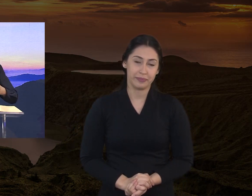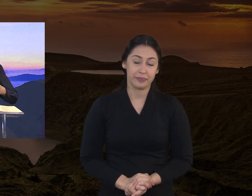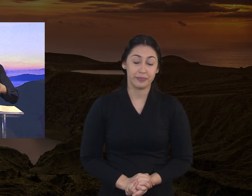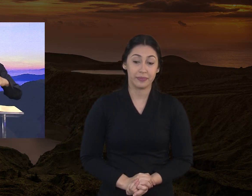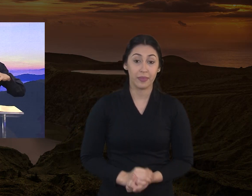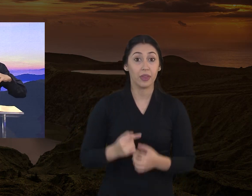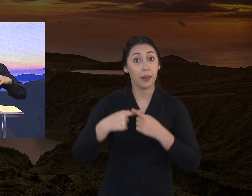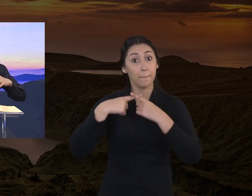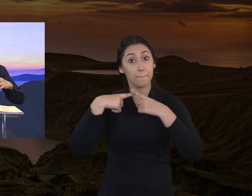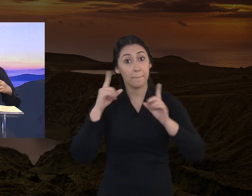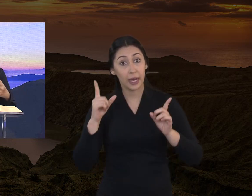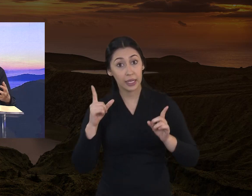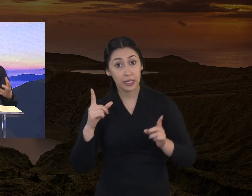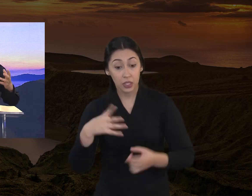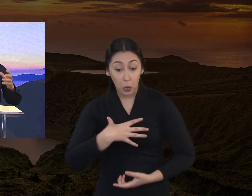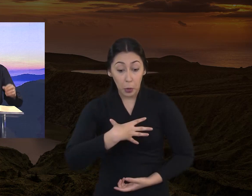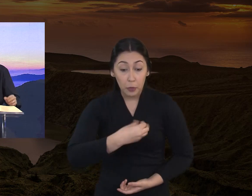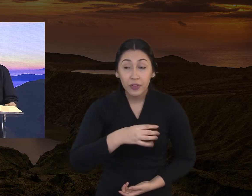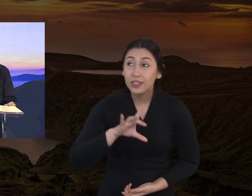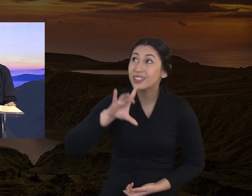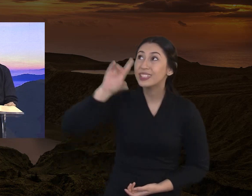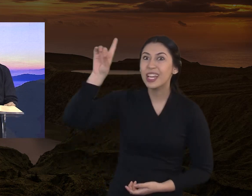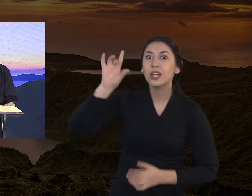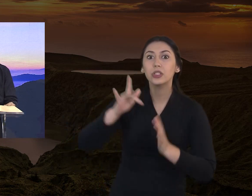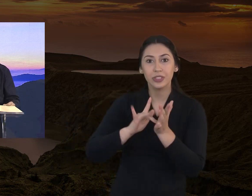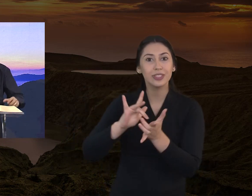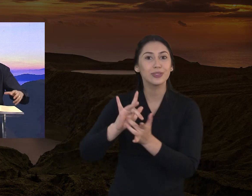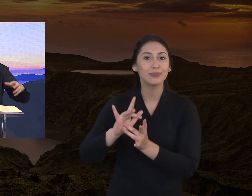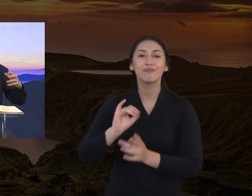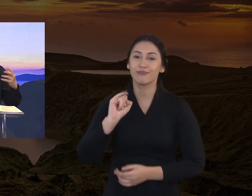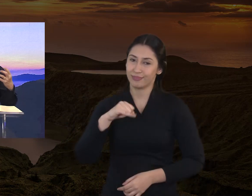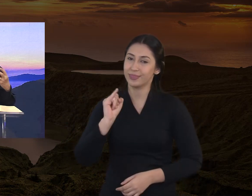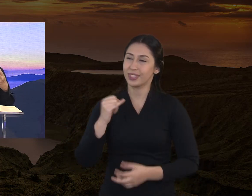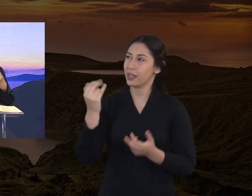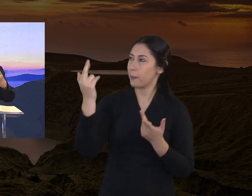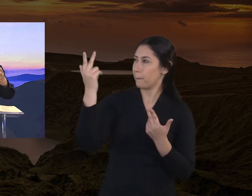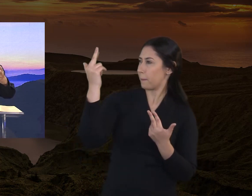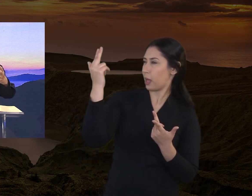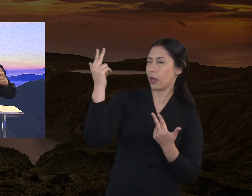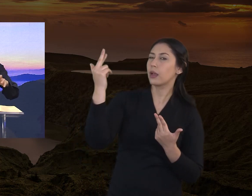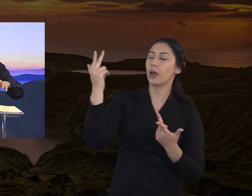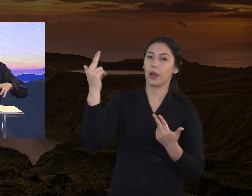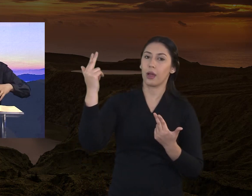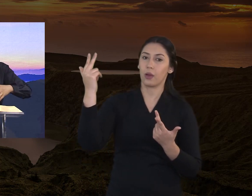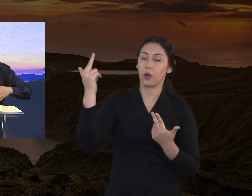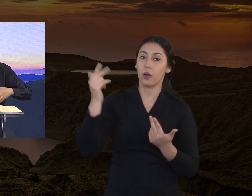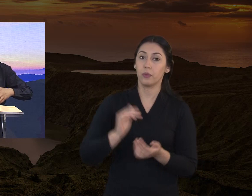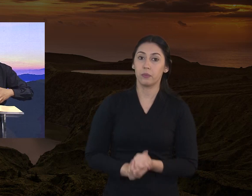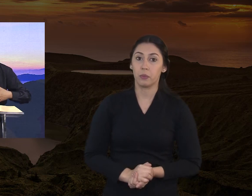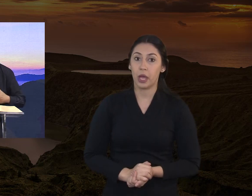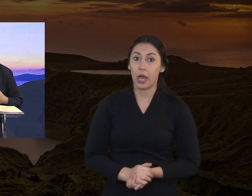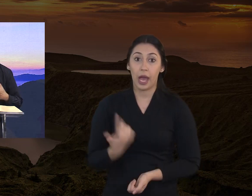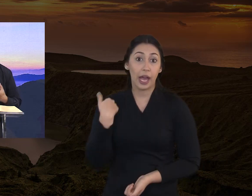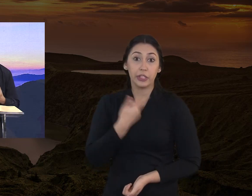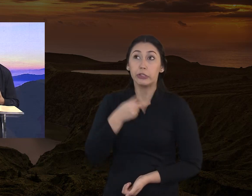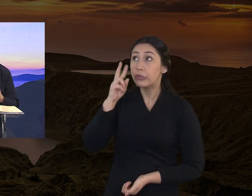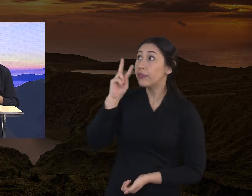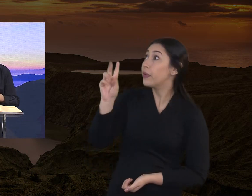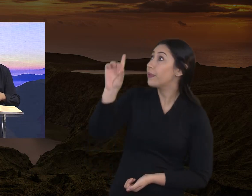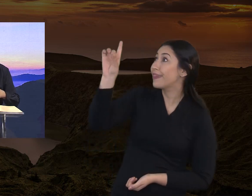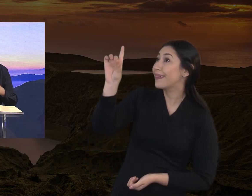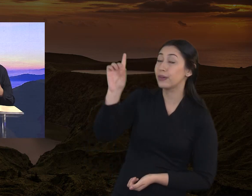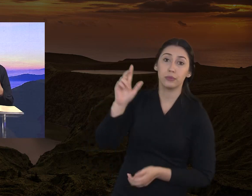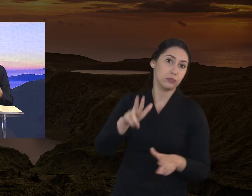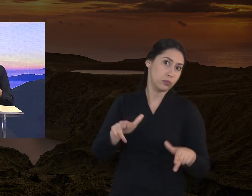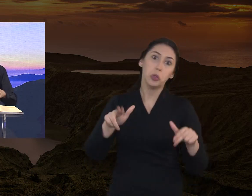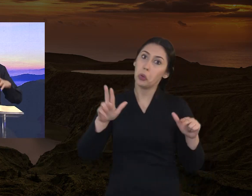filho, ele é a própria imagem do Deus invisível. Ninguém jamais viu a Deus, mas o Deus unigênito